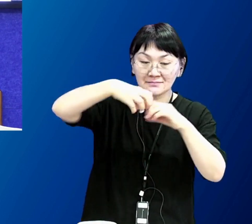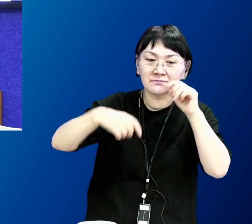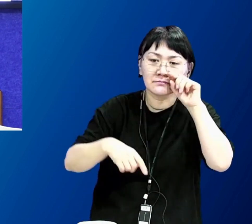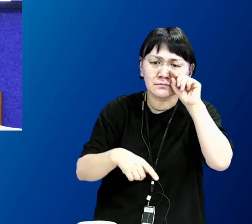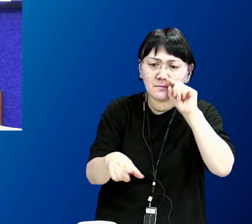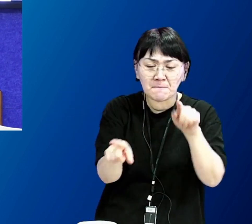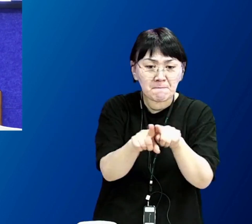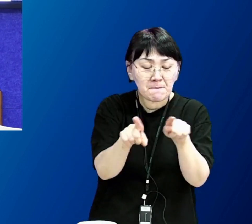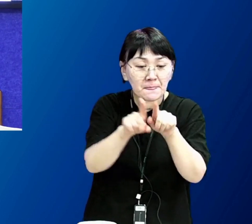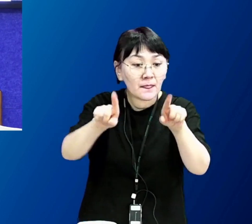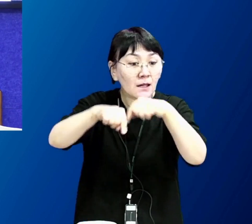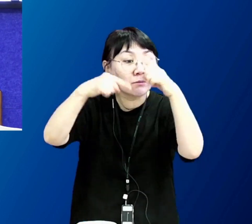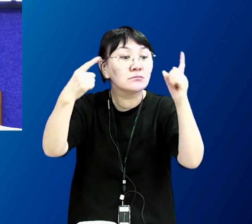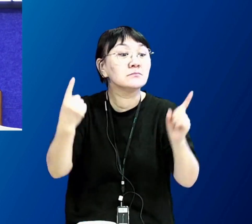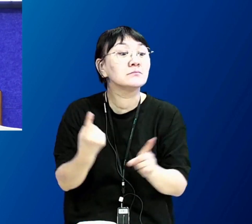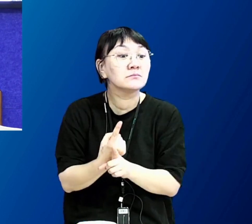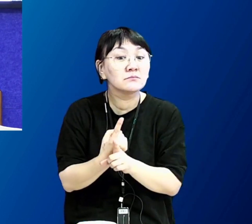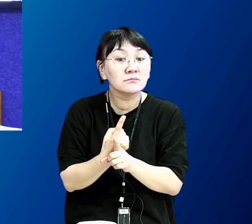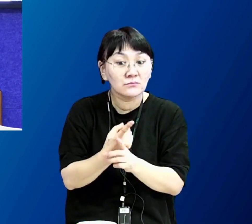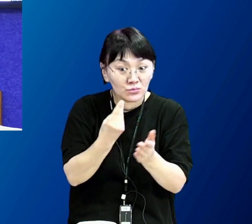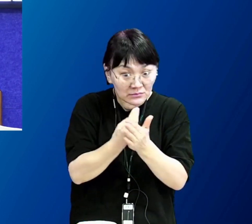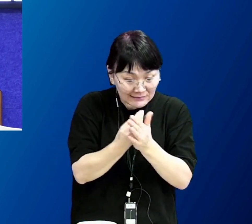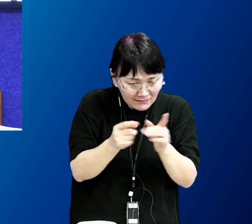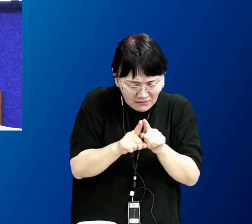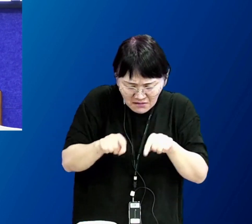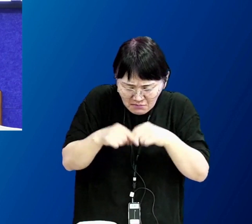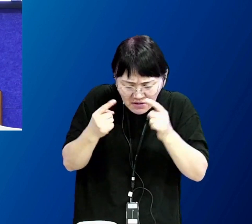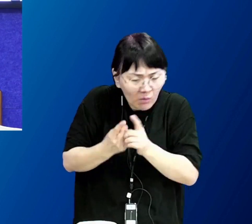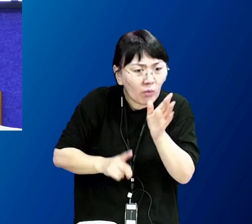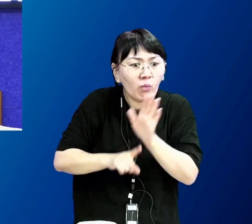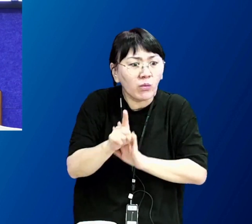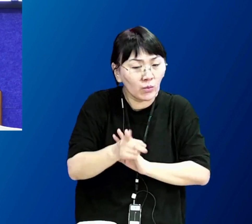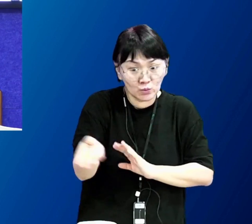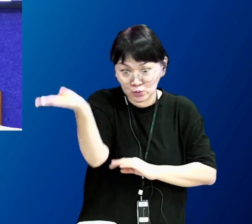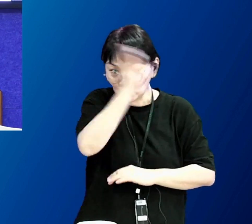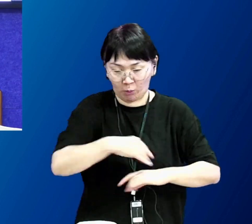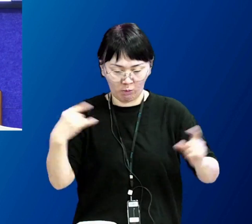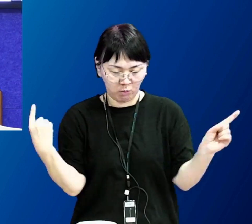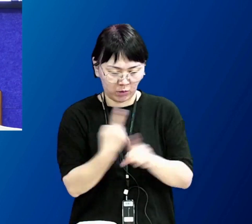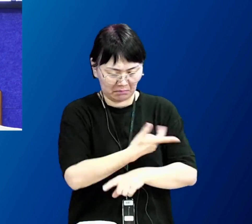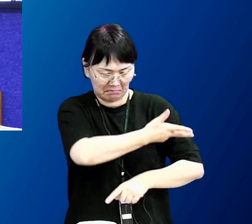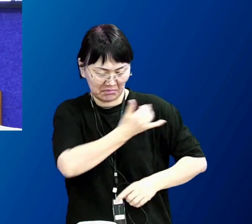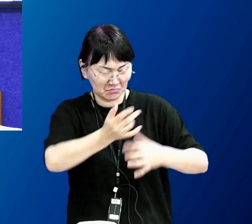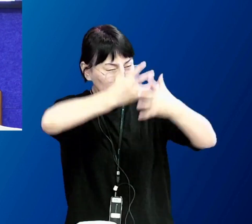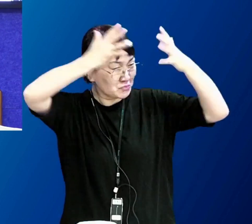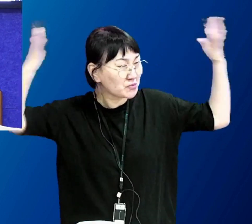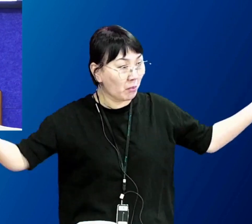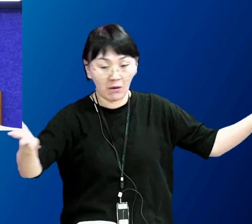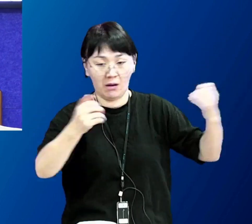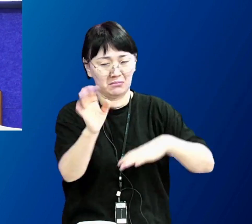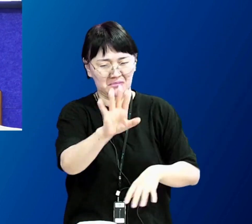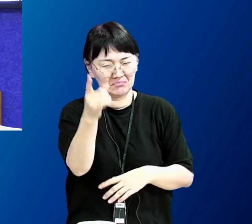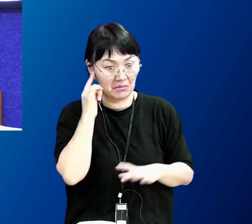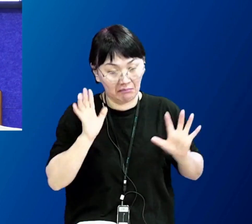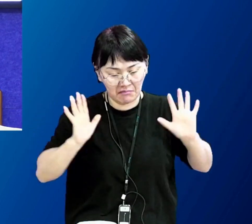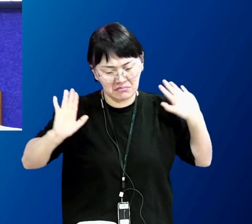Гимнүгэлж тэр байж тэ. Буруудуулч байж тэ. Шууд томороо бид нар хүлээж авдаг юм мэднэ.